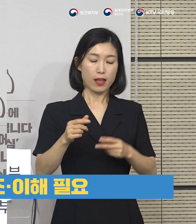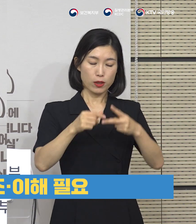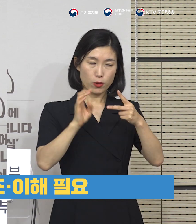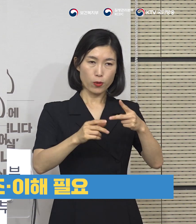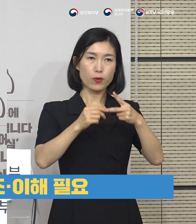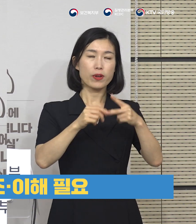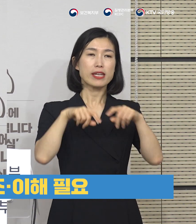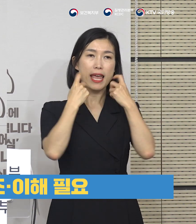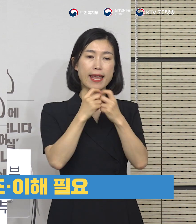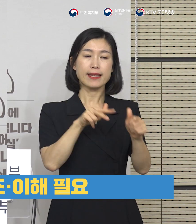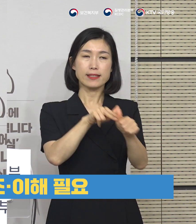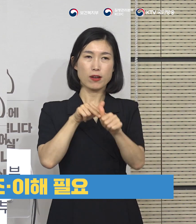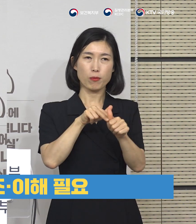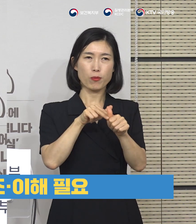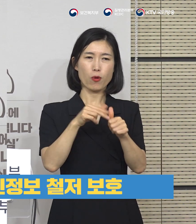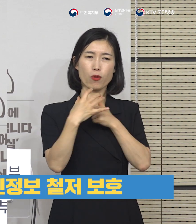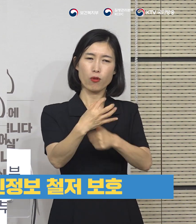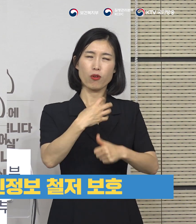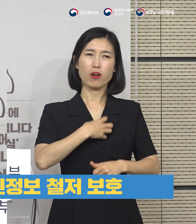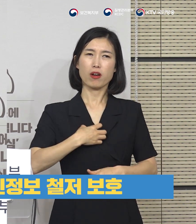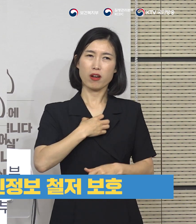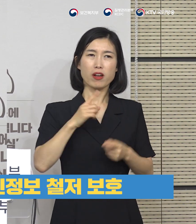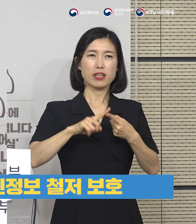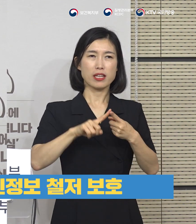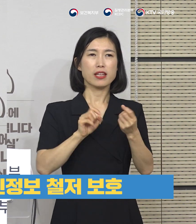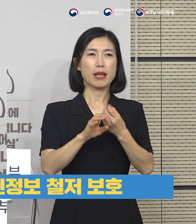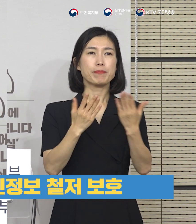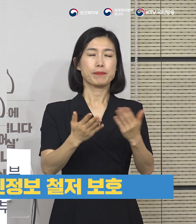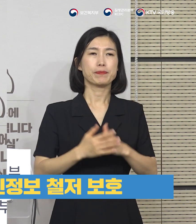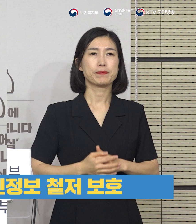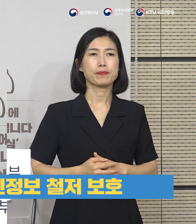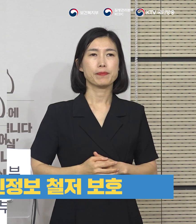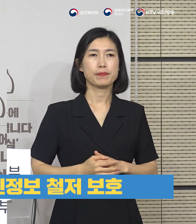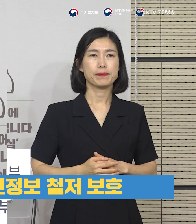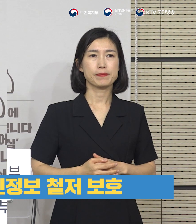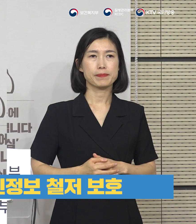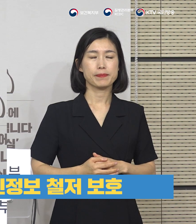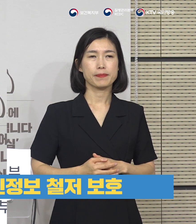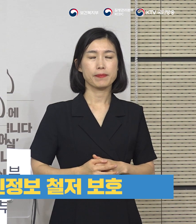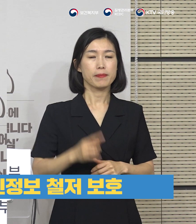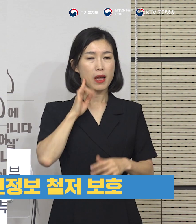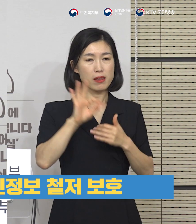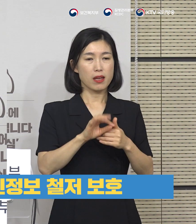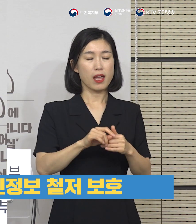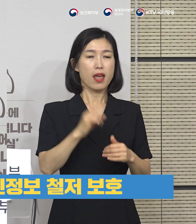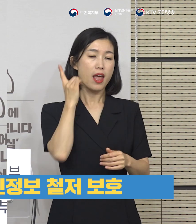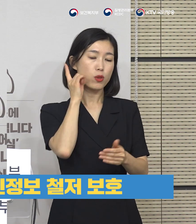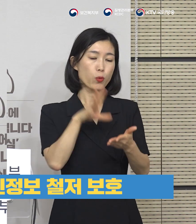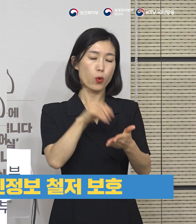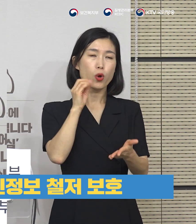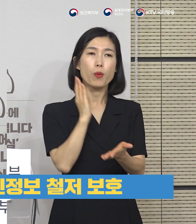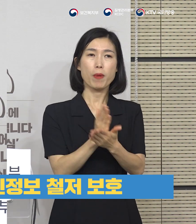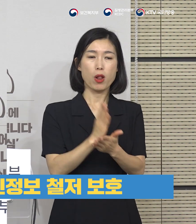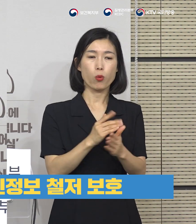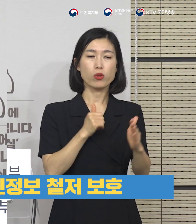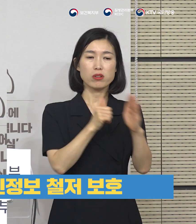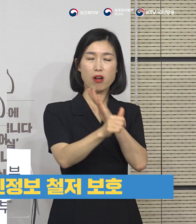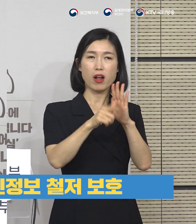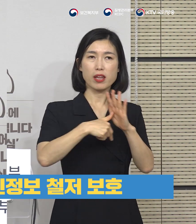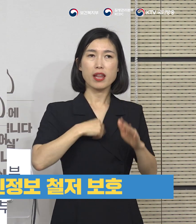개인정보 유출과 관련해서는 그 수기로 그 본인의 신분증을